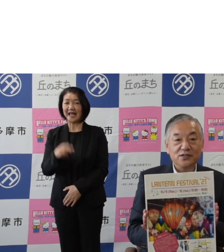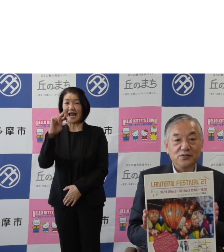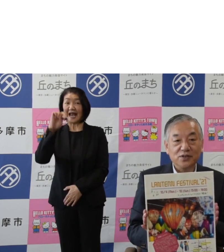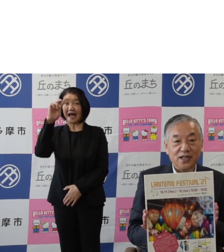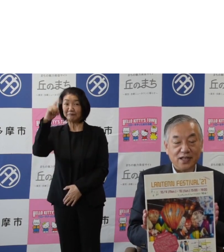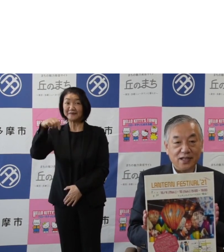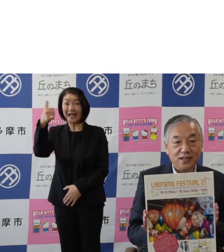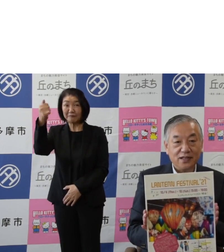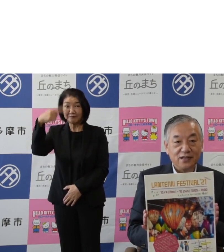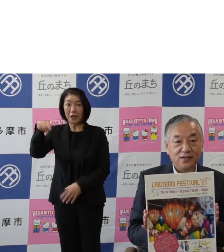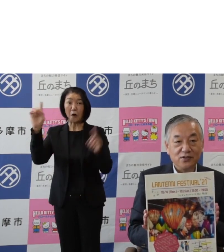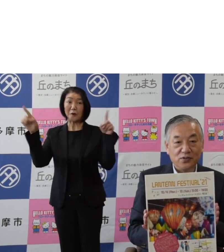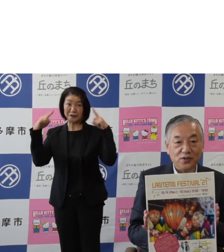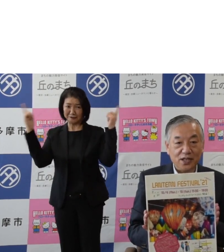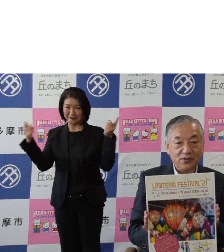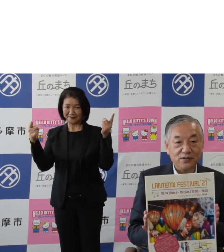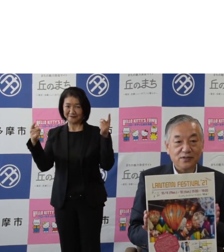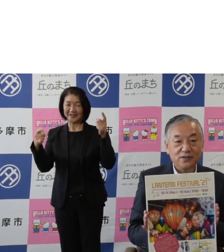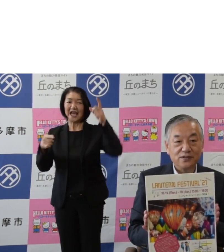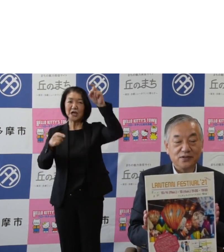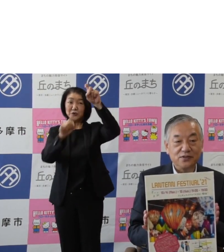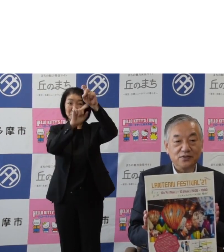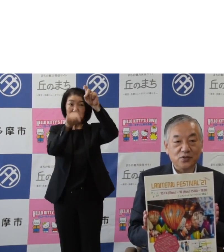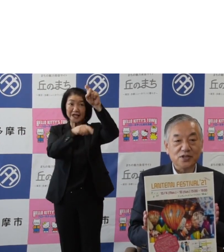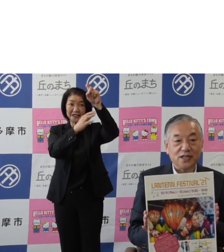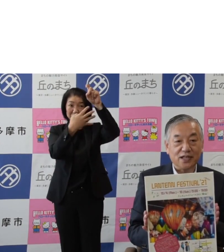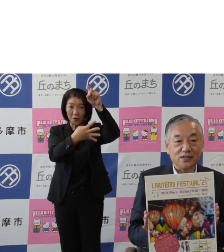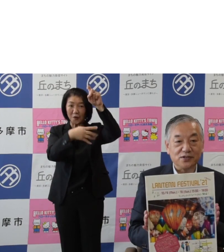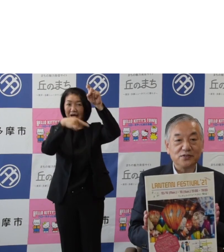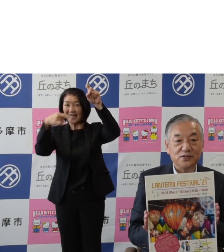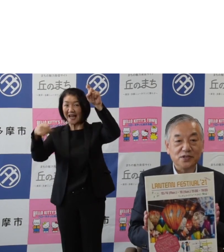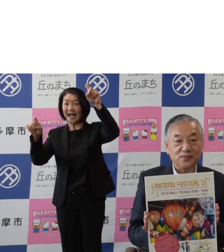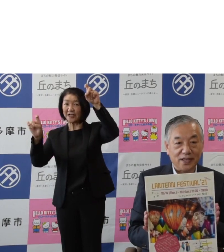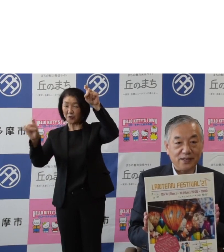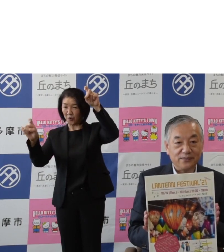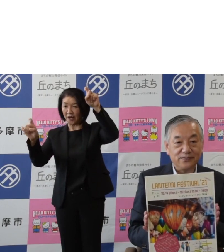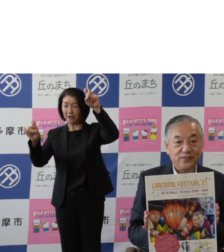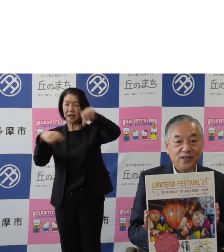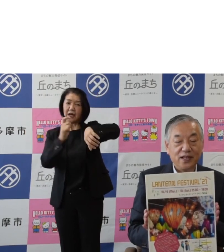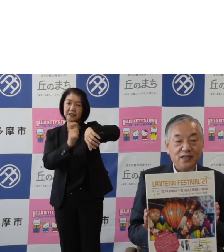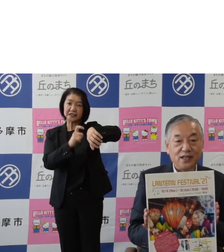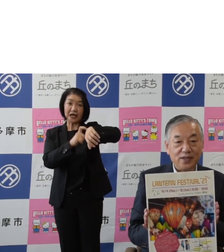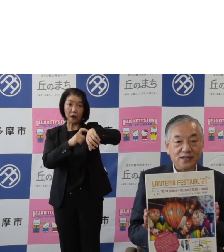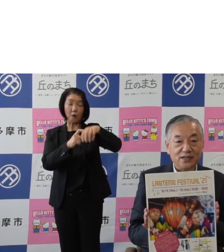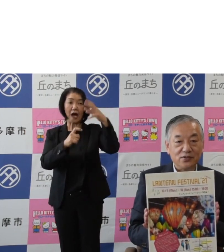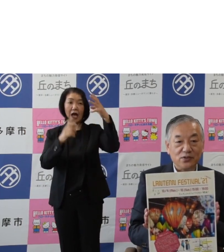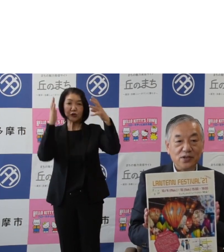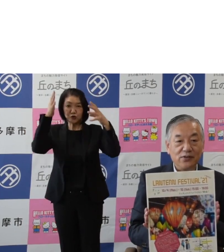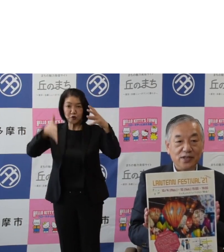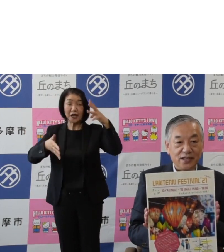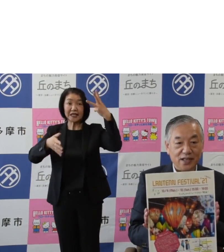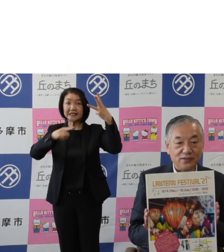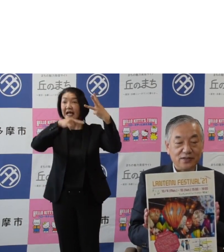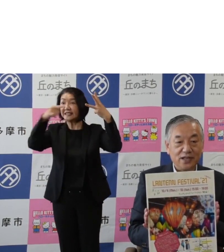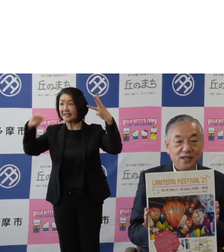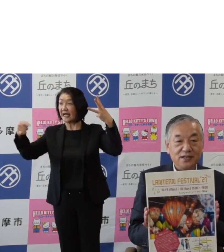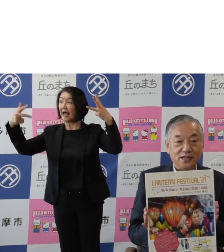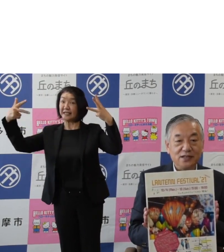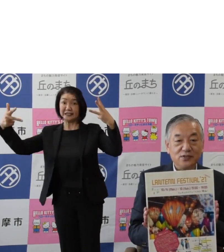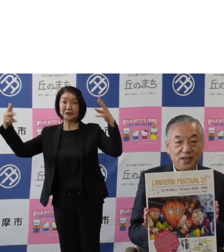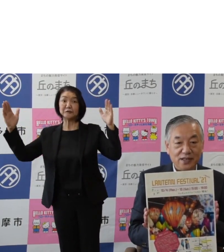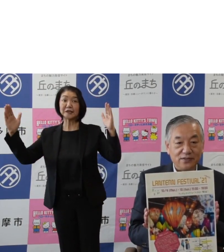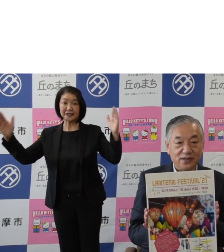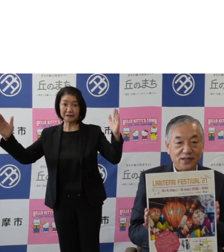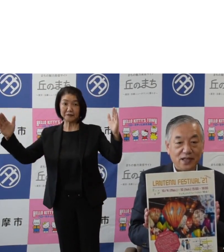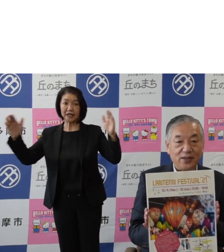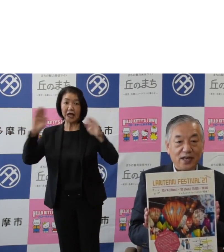10月4日から10日の15時から19時まで多摩市豊ヶ丘にある J